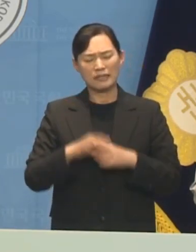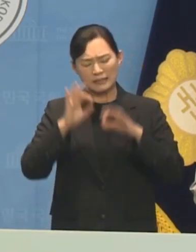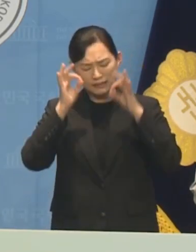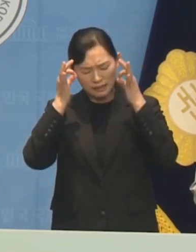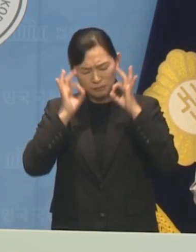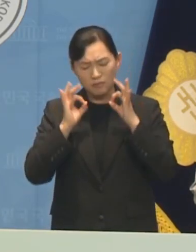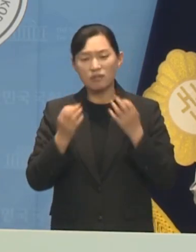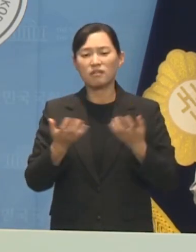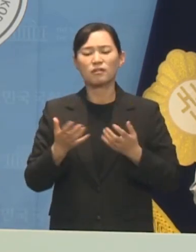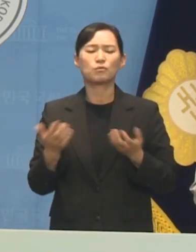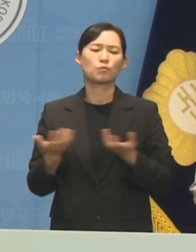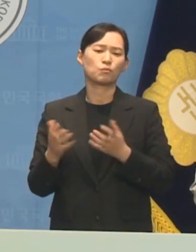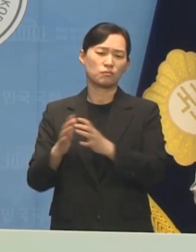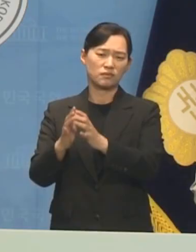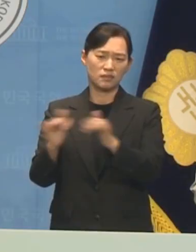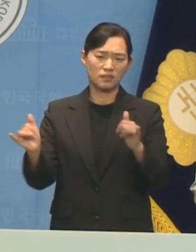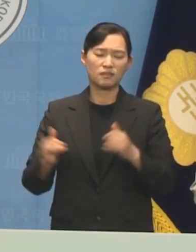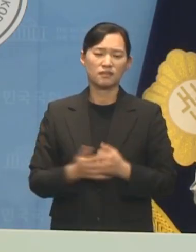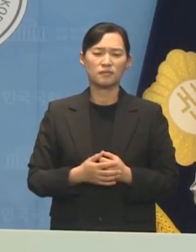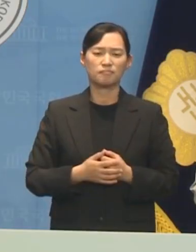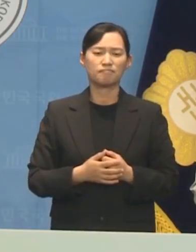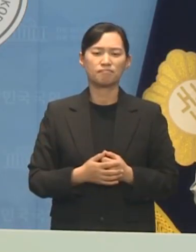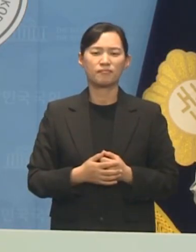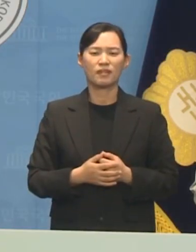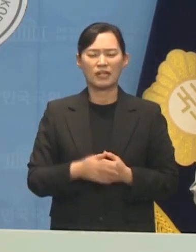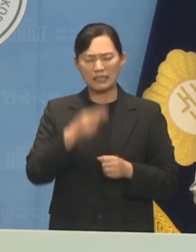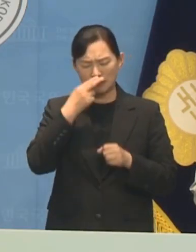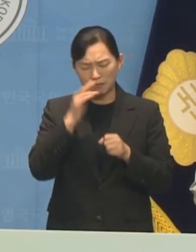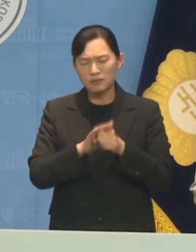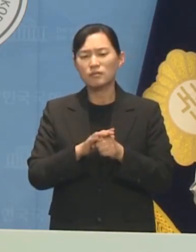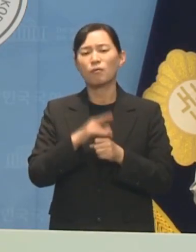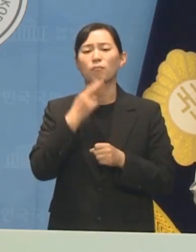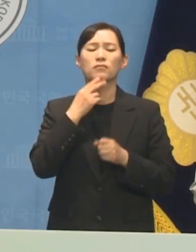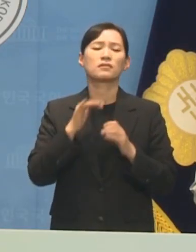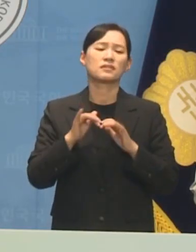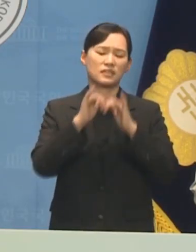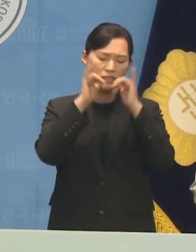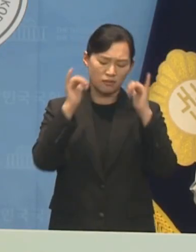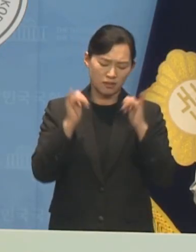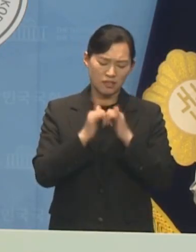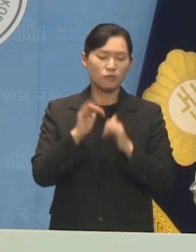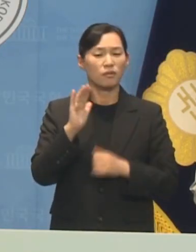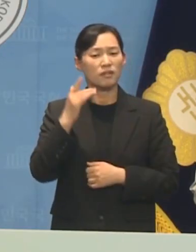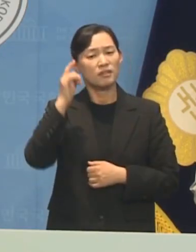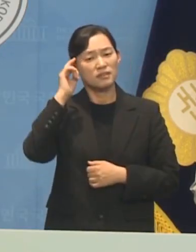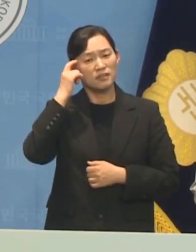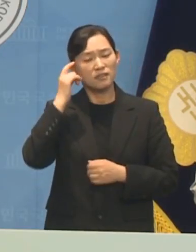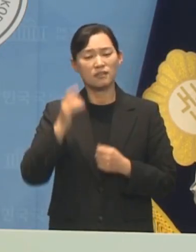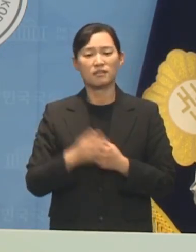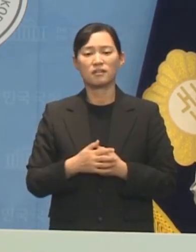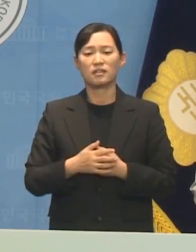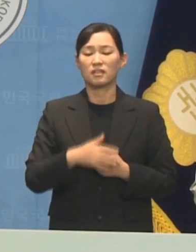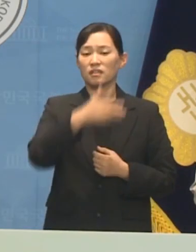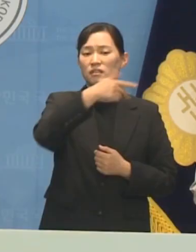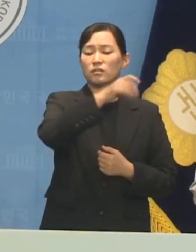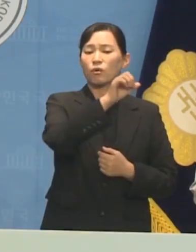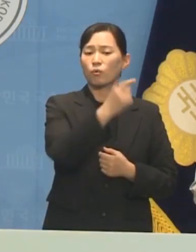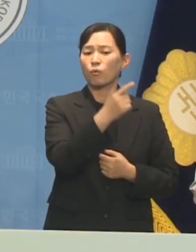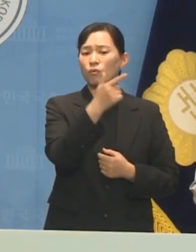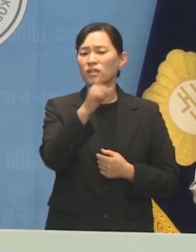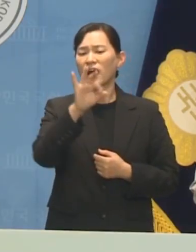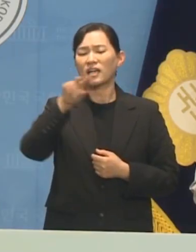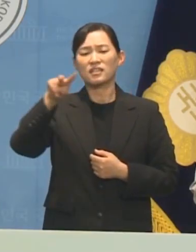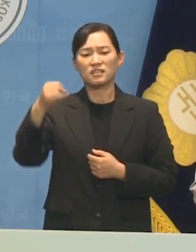일하는 노동자들이 억울하지는 않는 세상이어야 한다라고 생각합니다. 청호나이스는